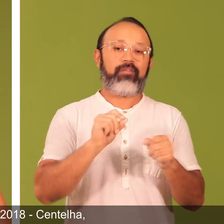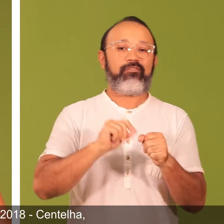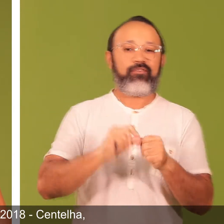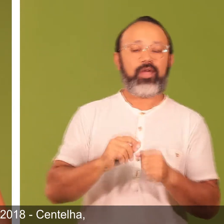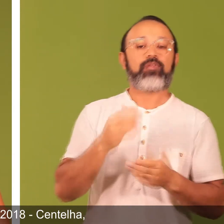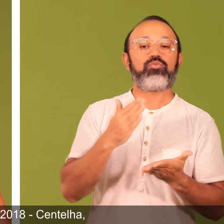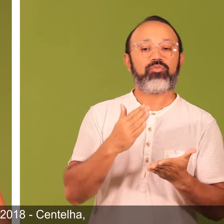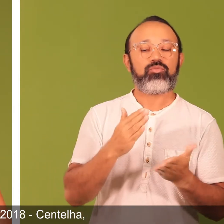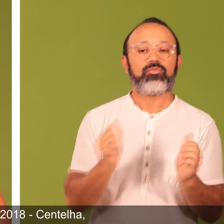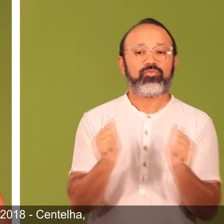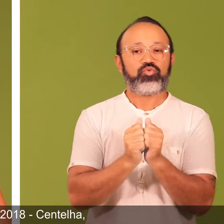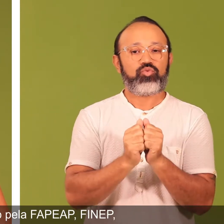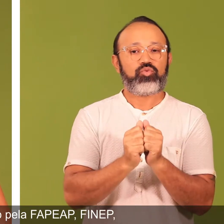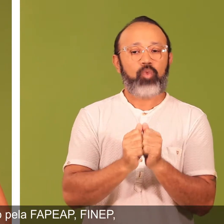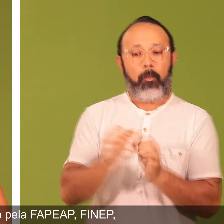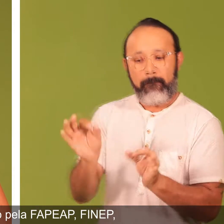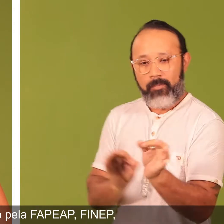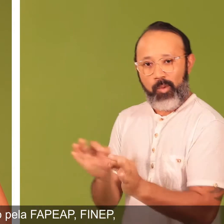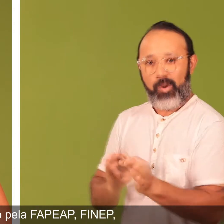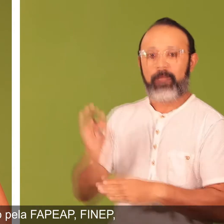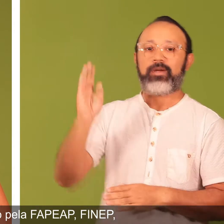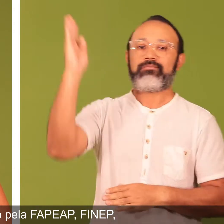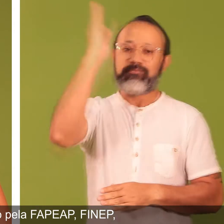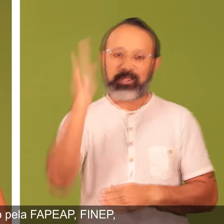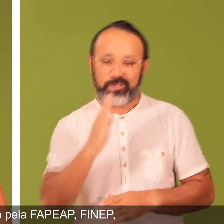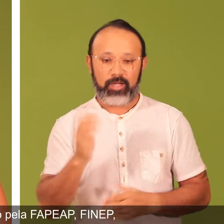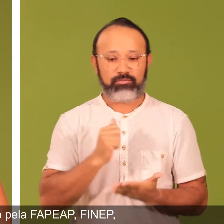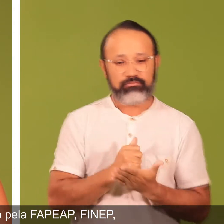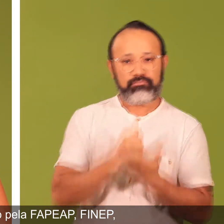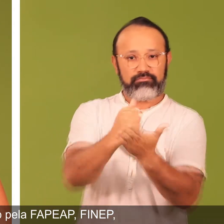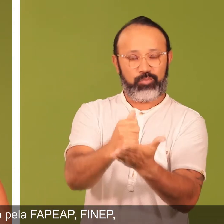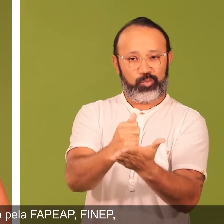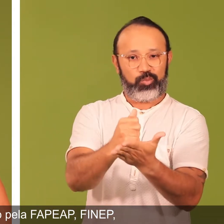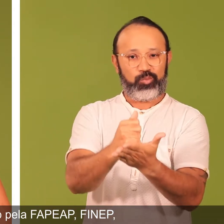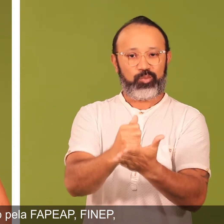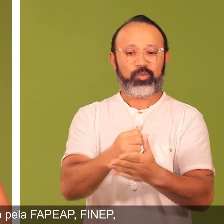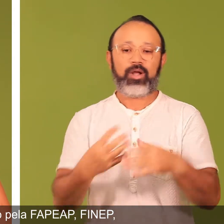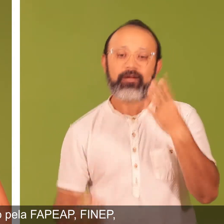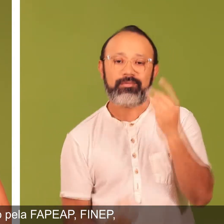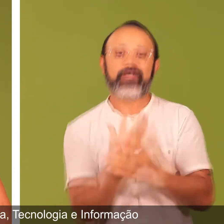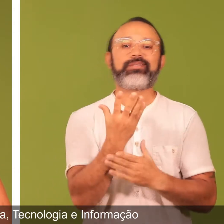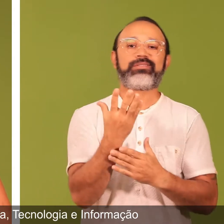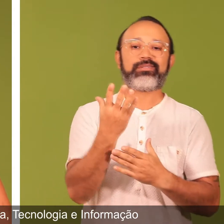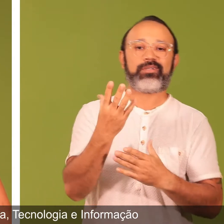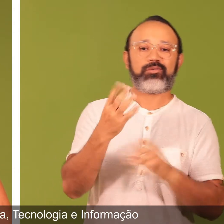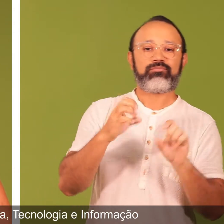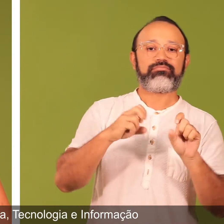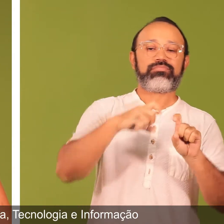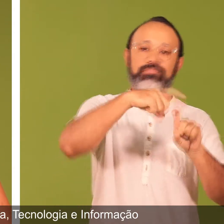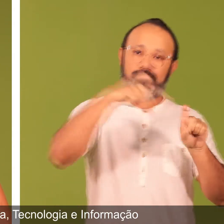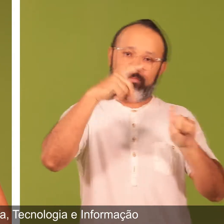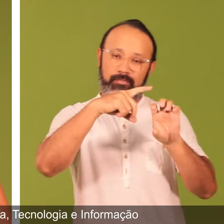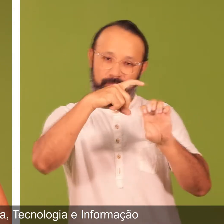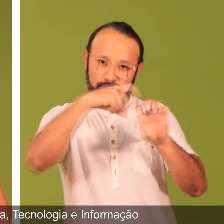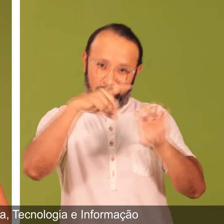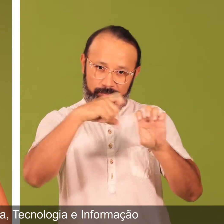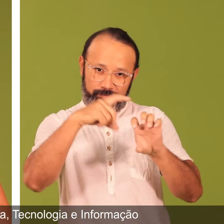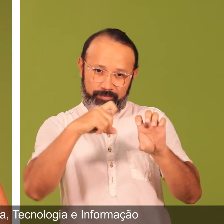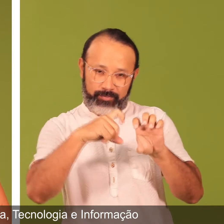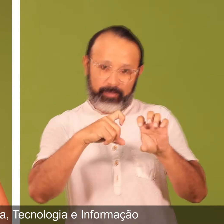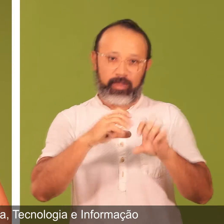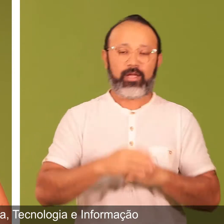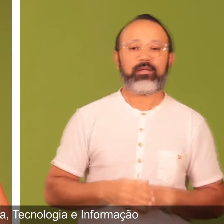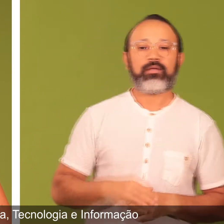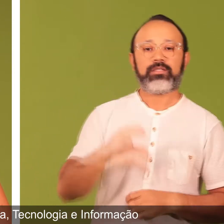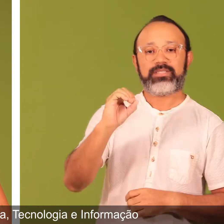0/2018 centelha E foi subsidiado pela SAP finep Ministério da Ciência Tecnologia